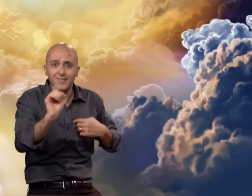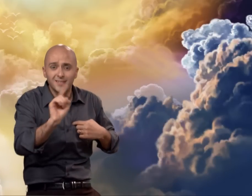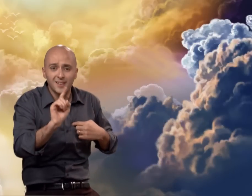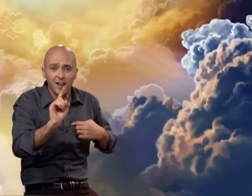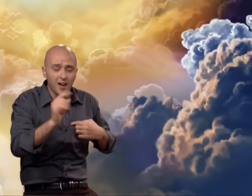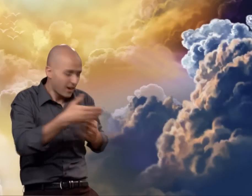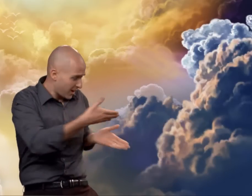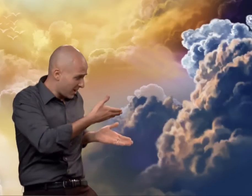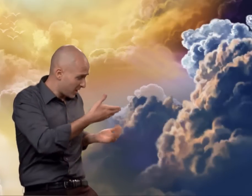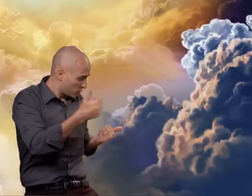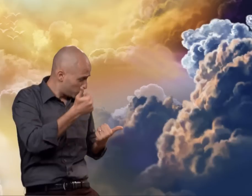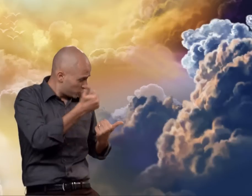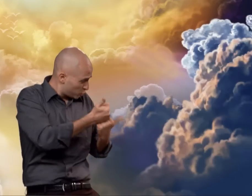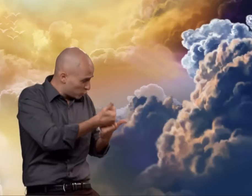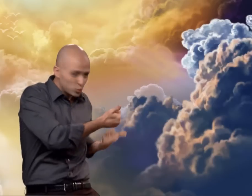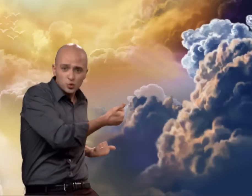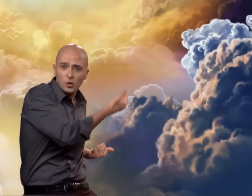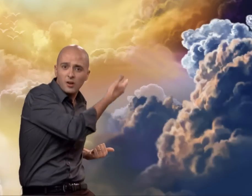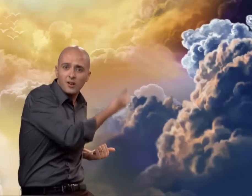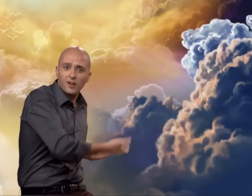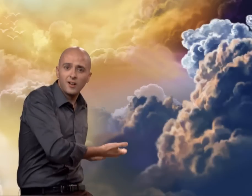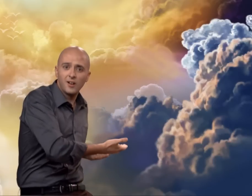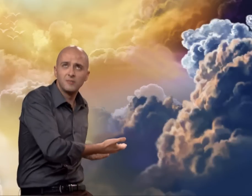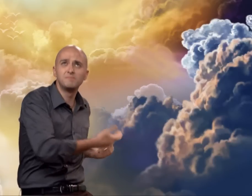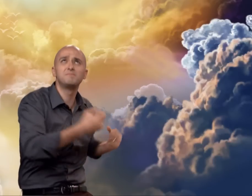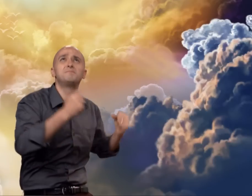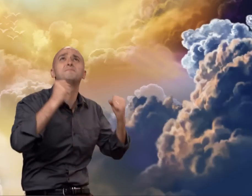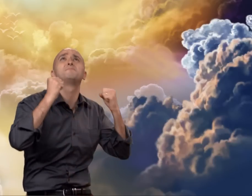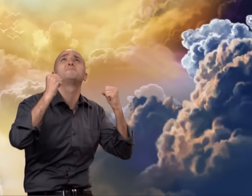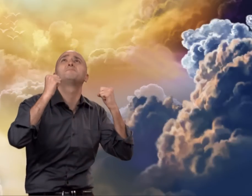que os mortos dormem até a ressurreição.